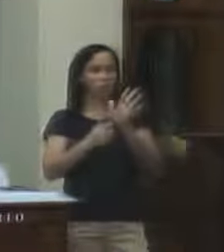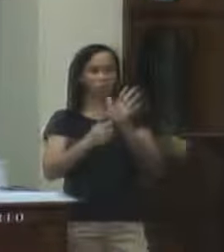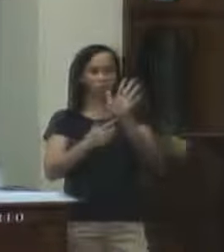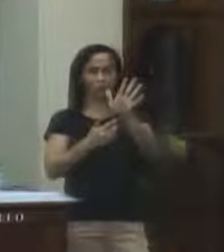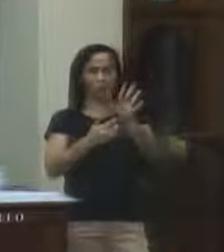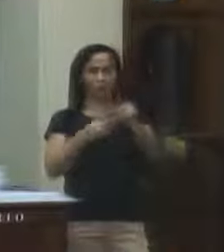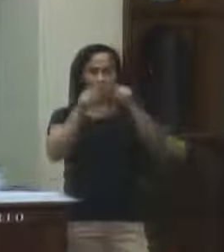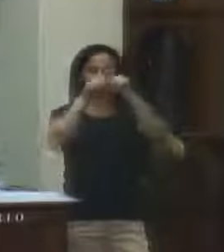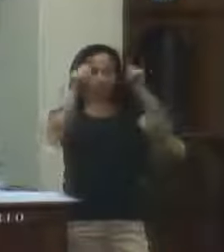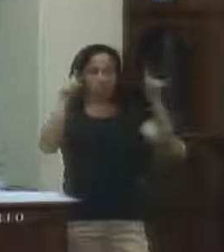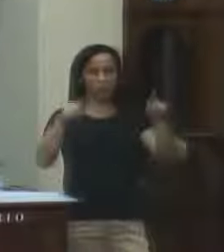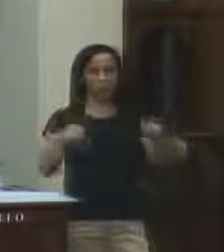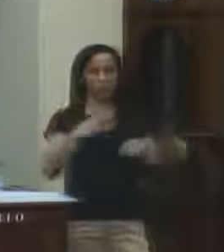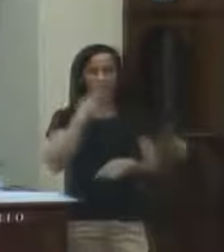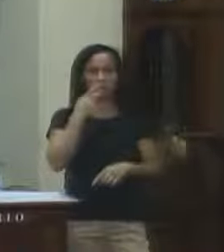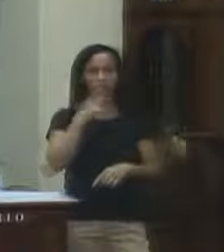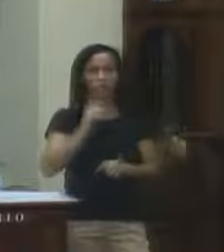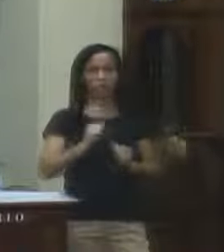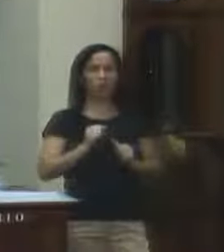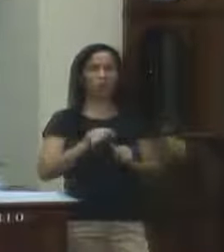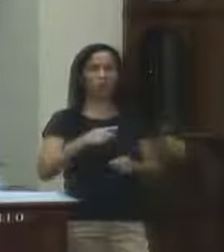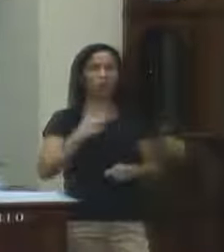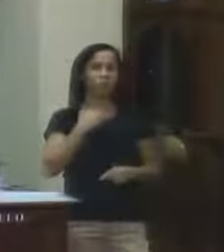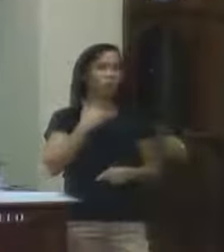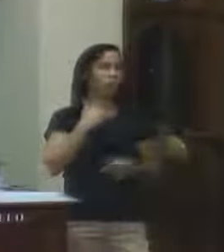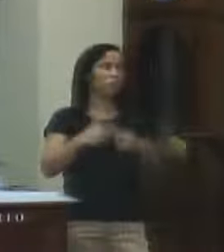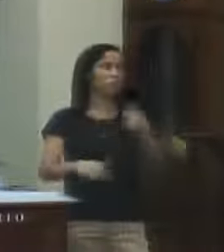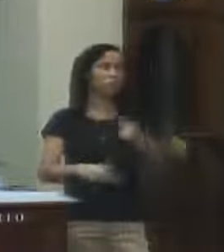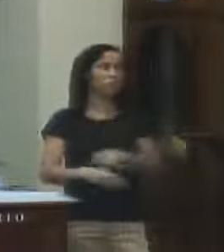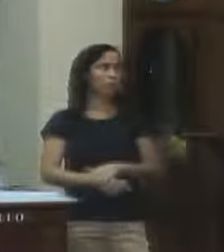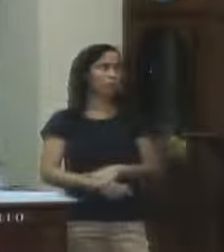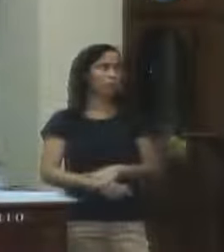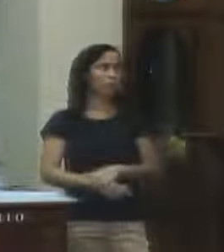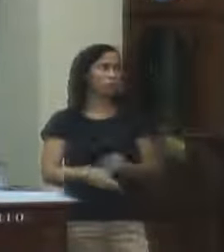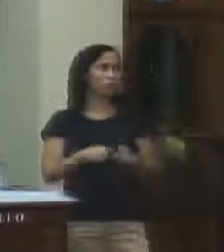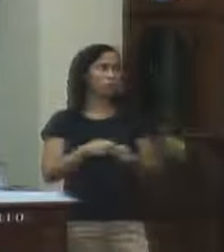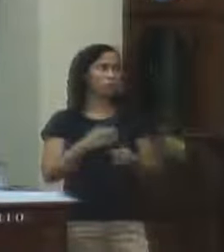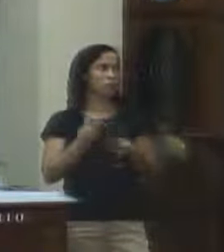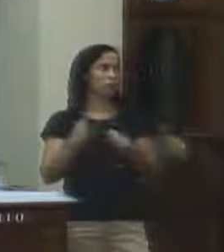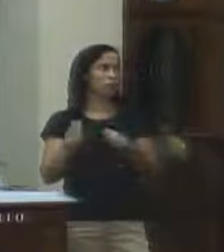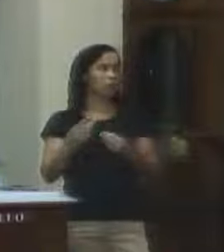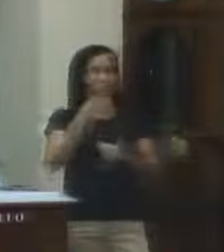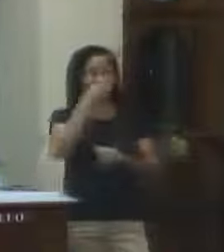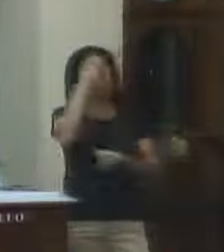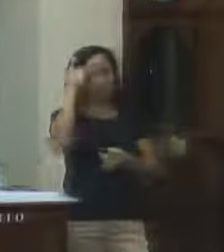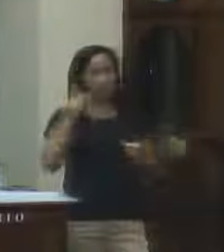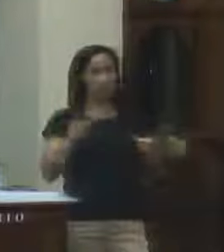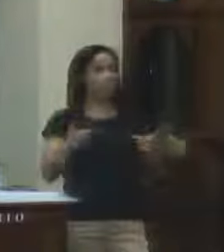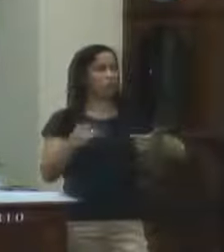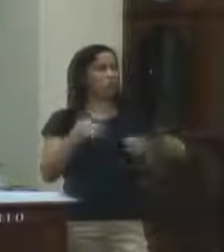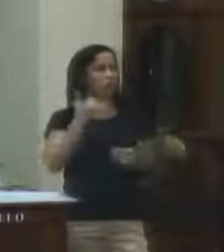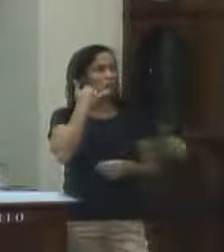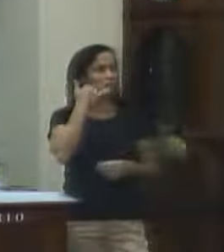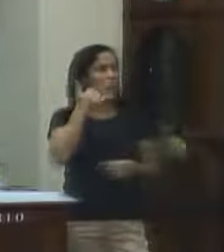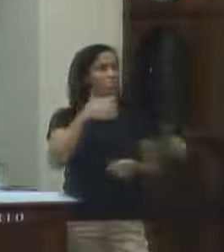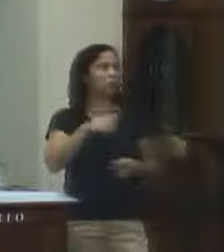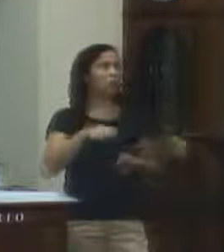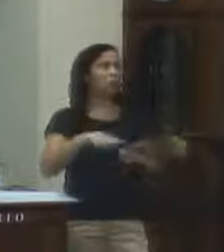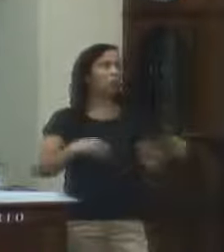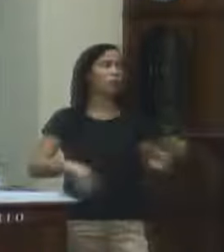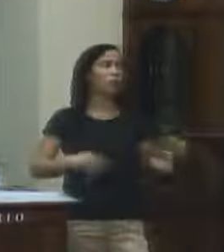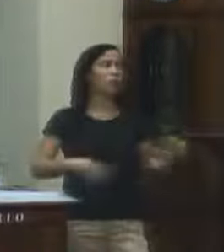o documento falando que podia e que não podia ser feito. Inclusive, vários comerciantes ligaram de Conservatória